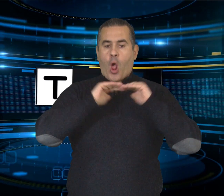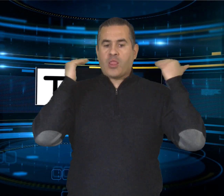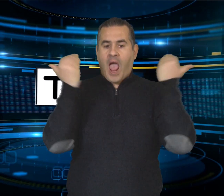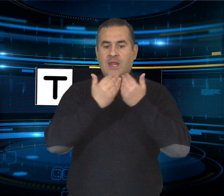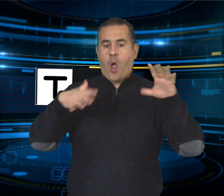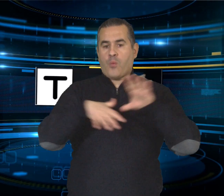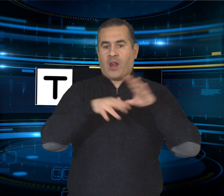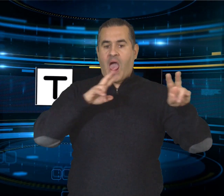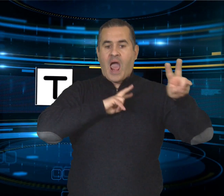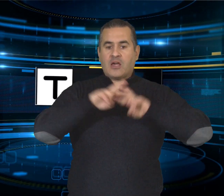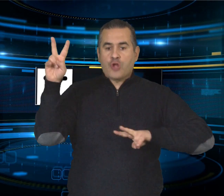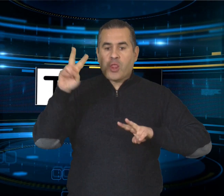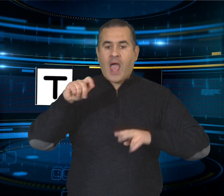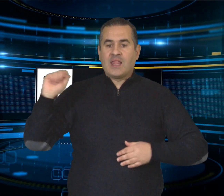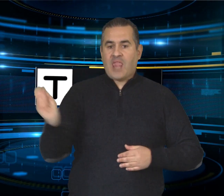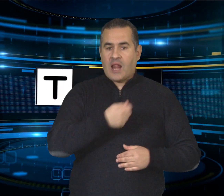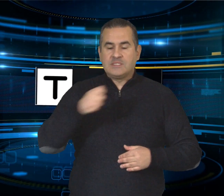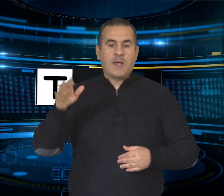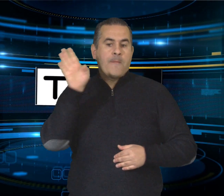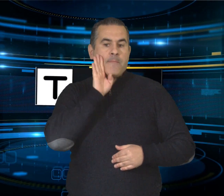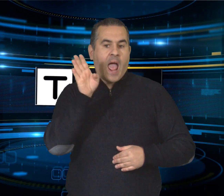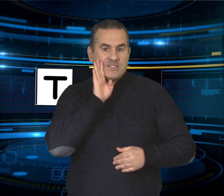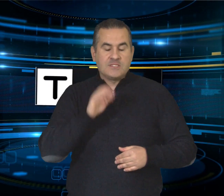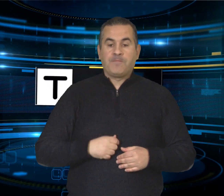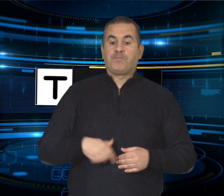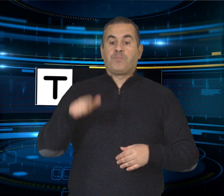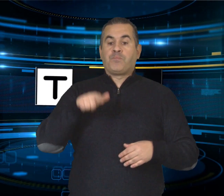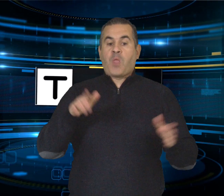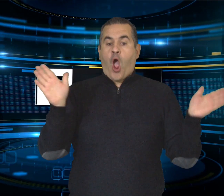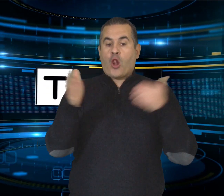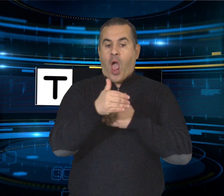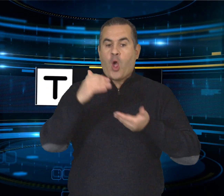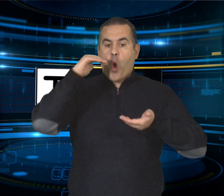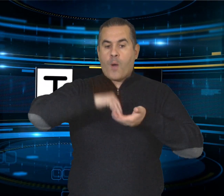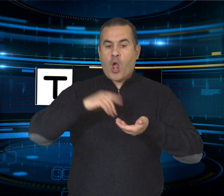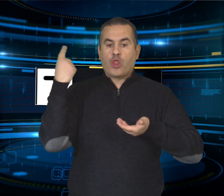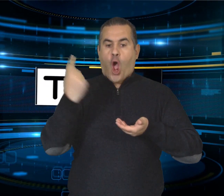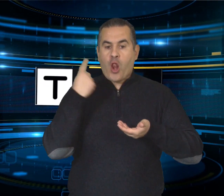Padel, presieduta da Angelo Binaghi, che ha espresso tutta la sua soddisfazione per l'impresa degli azzurri.